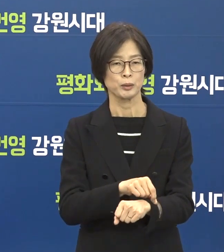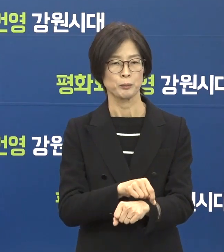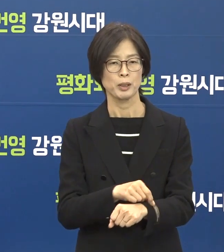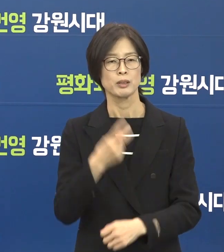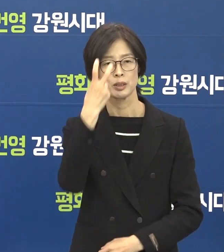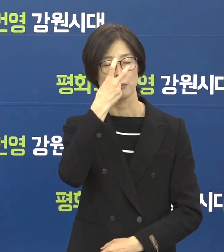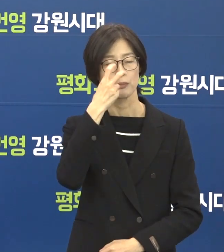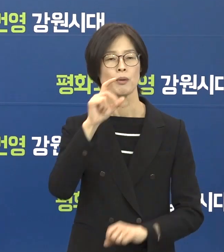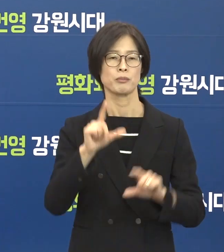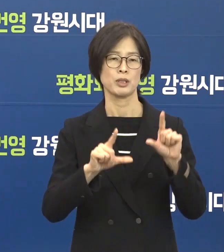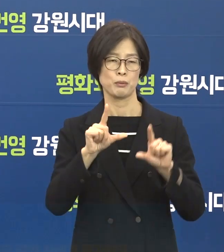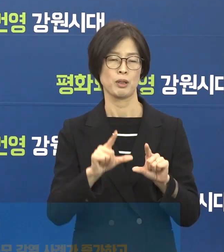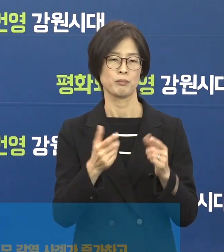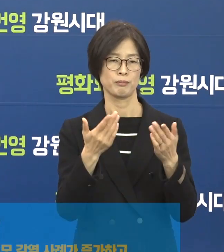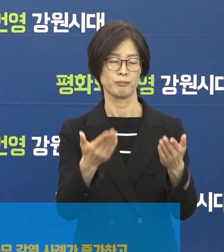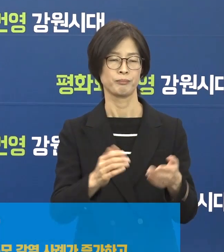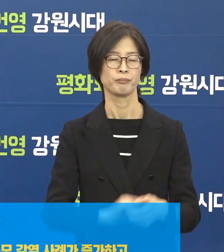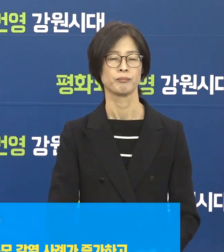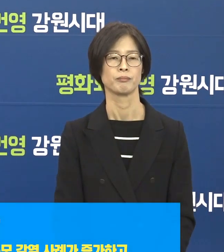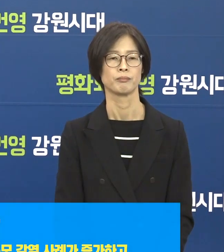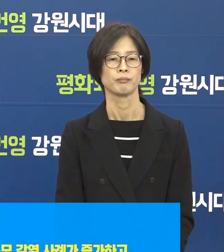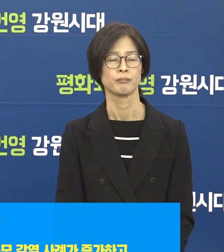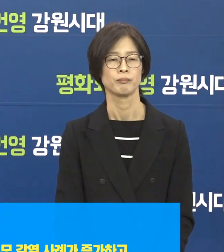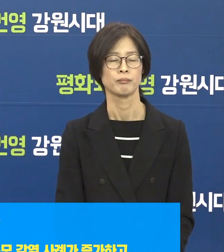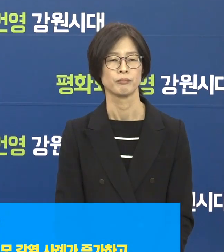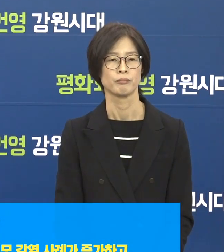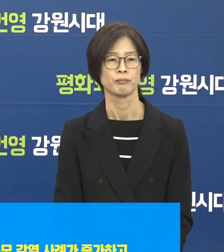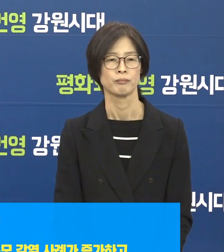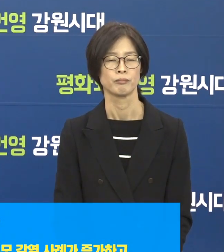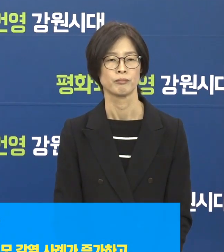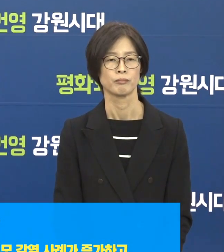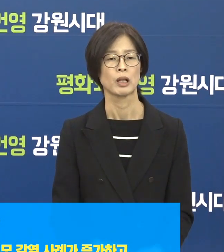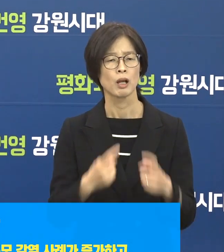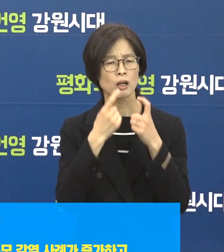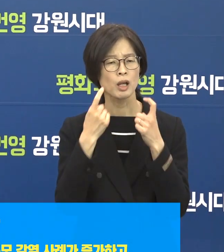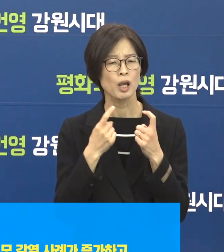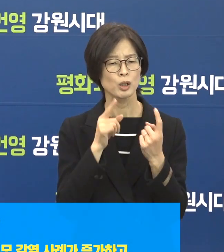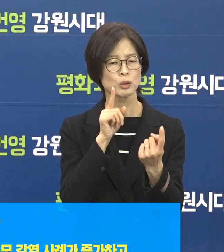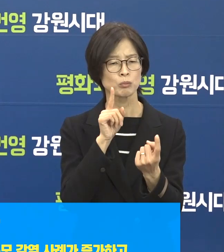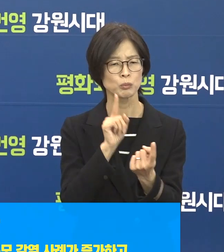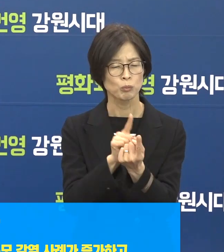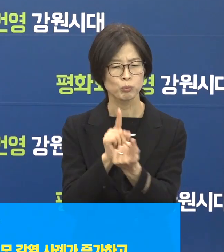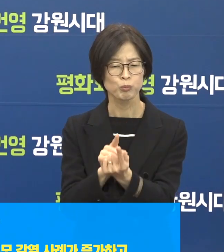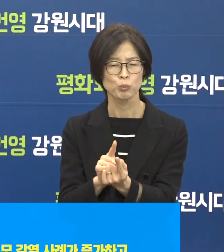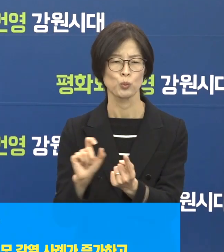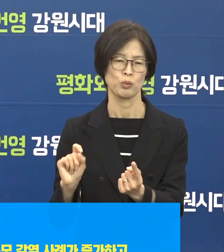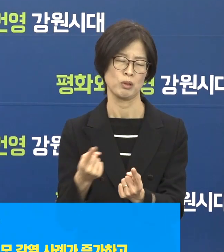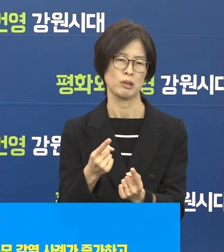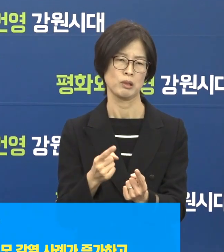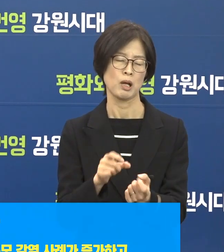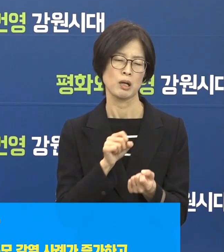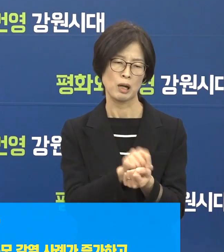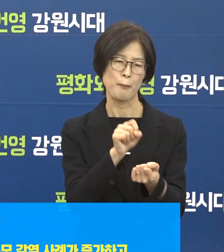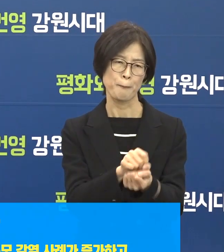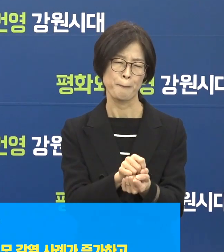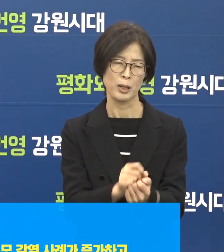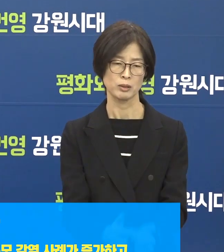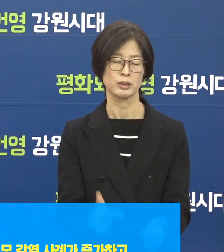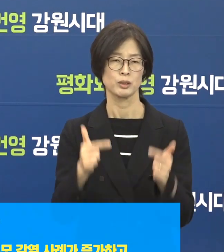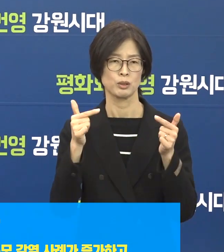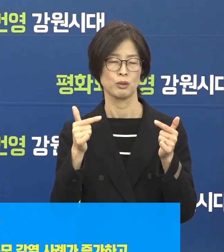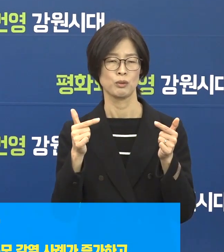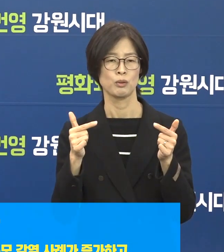특별방역점검 추진 상황입니다. 최근에 발생 동향 중 개인 간 접촉에 의한 소규모 감염 사례가